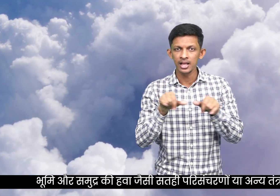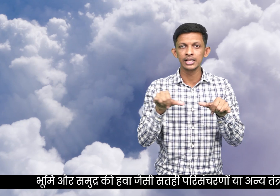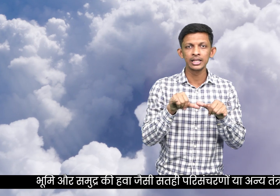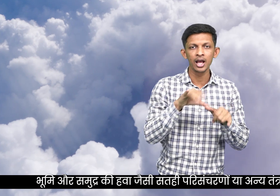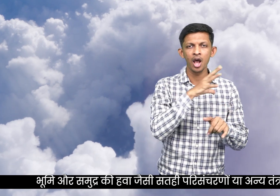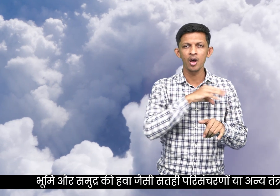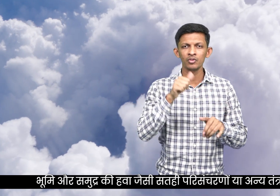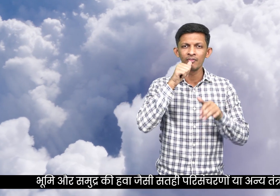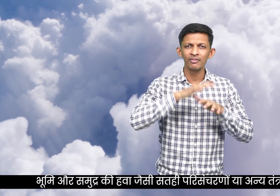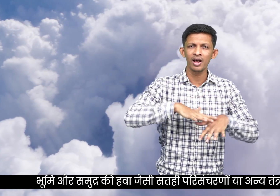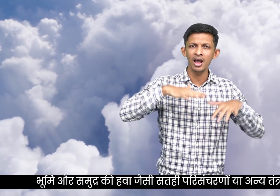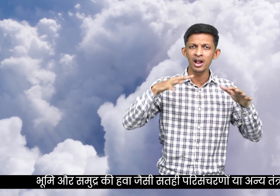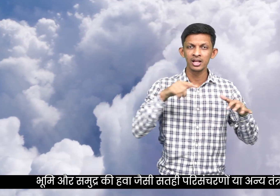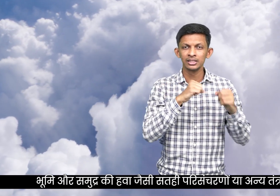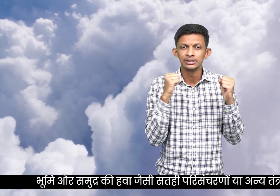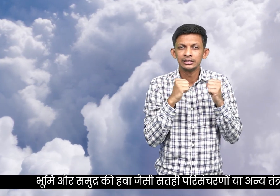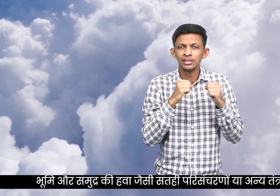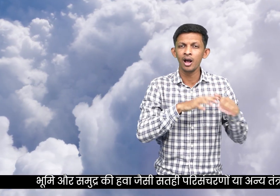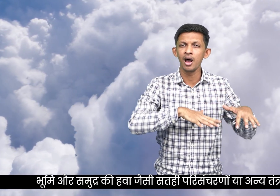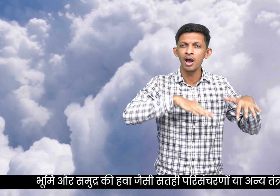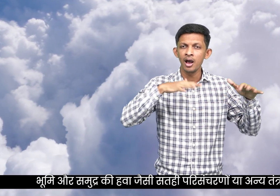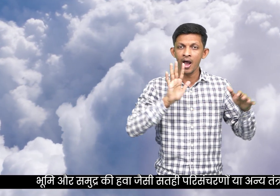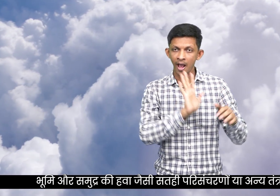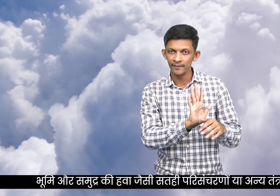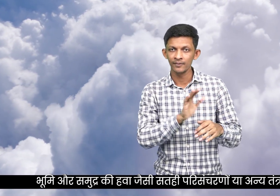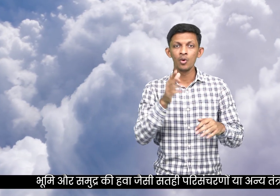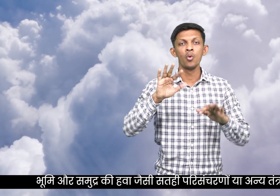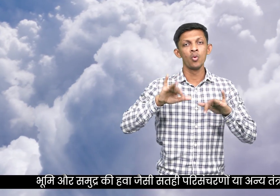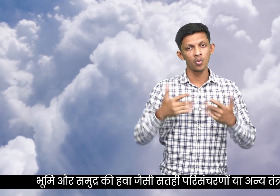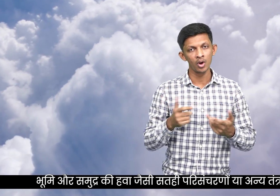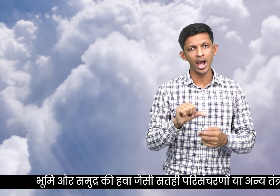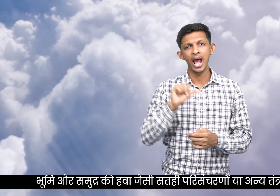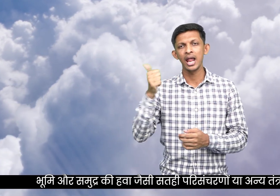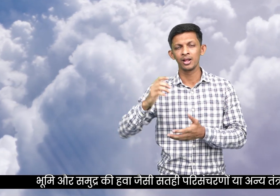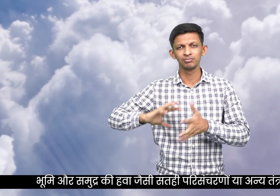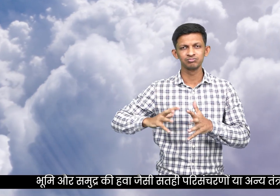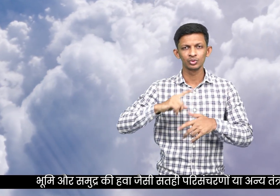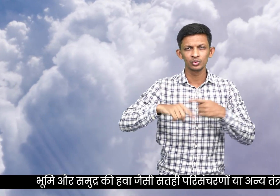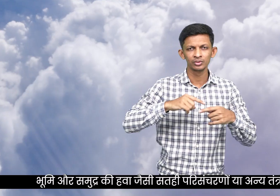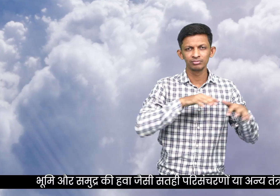सतही परिसंचरणों या अन्य तंत्रों द्वारा गति पाते हैं।